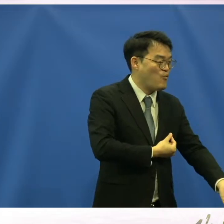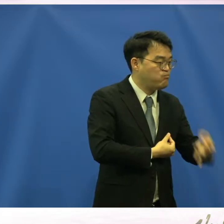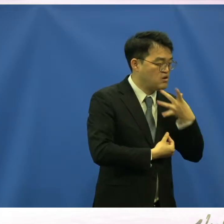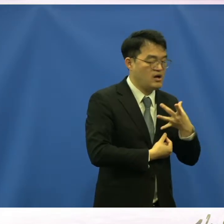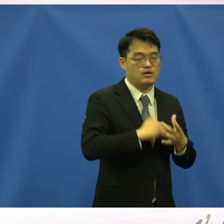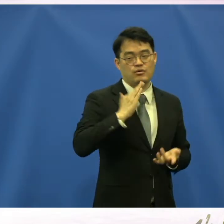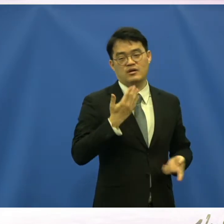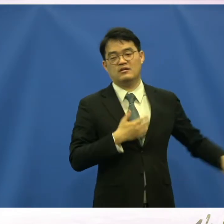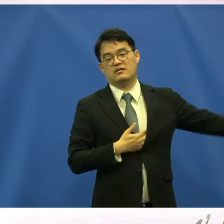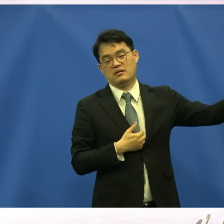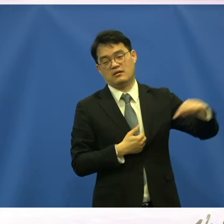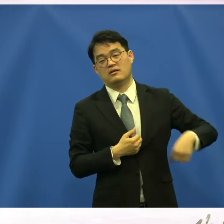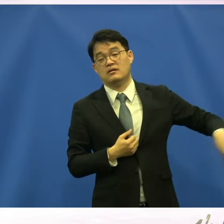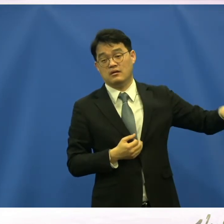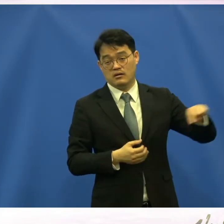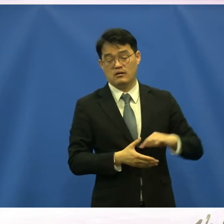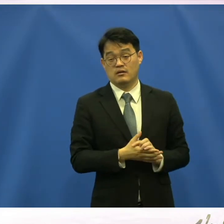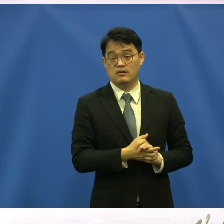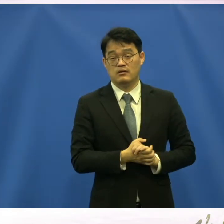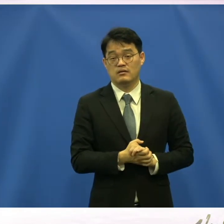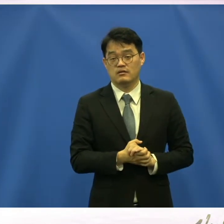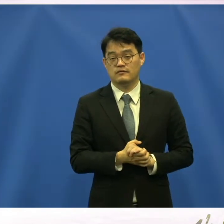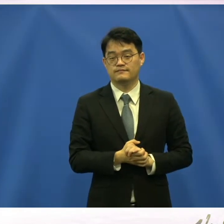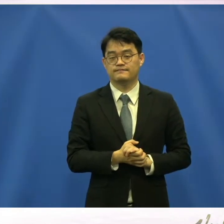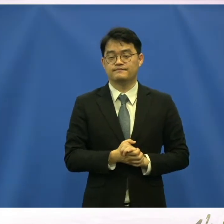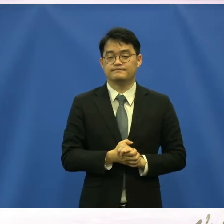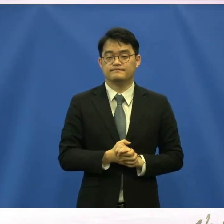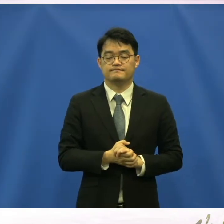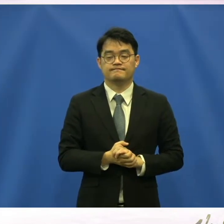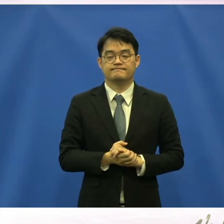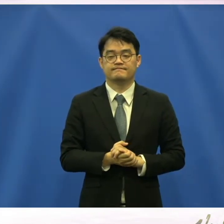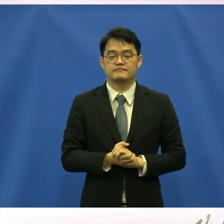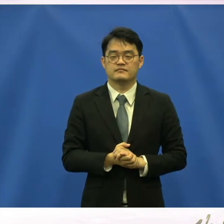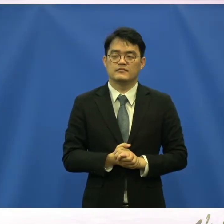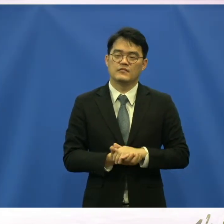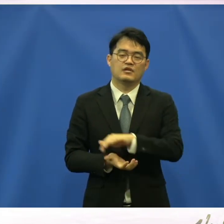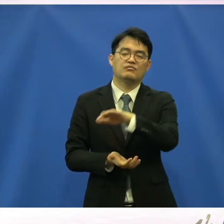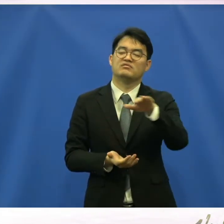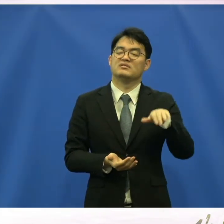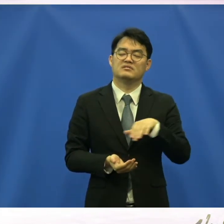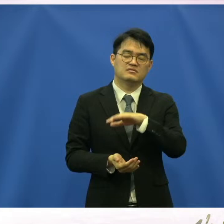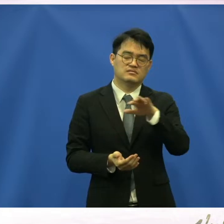근데 이게 너무 단순한 진리인데 모르고 사는 거잖아요.